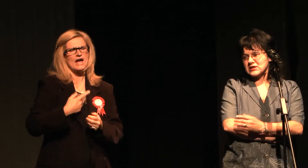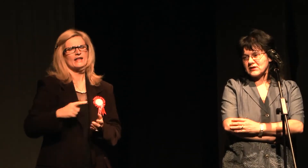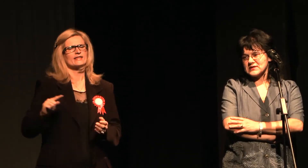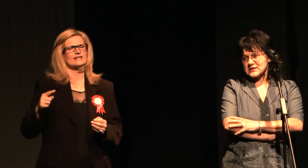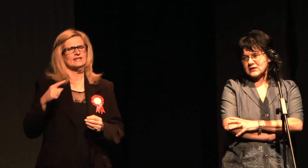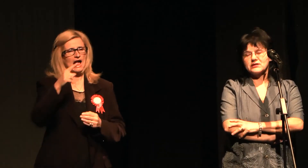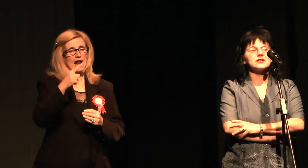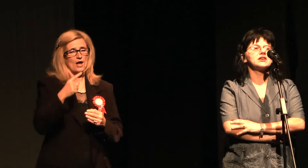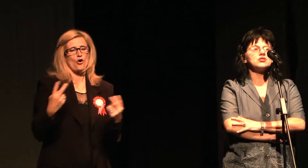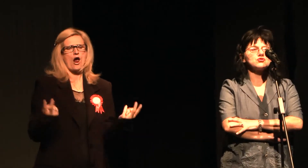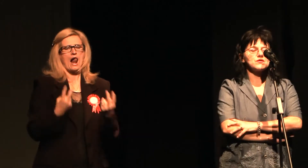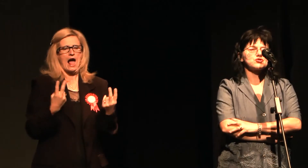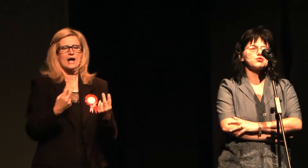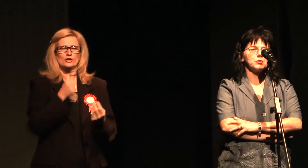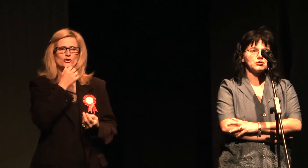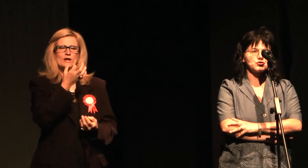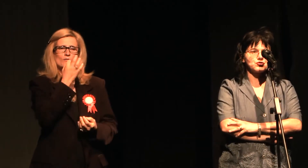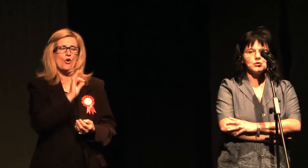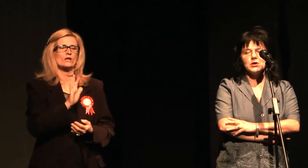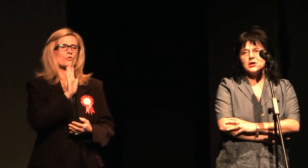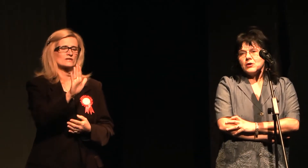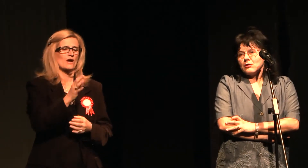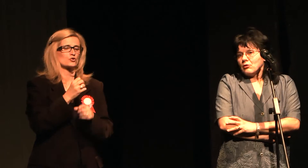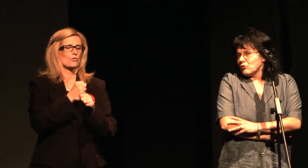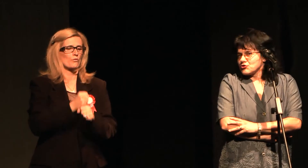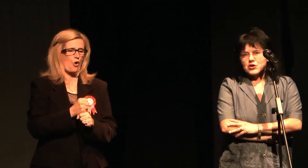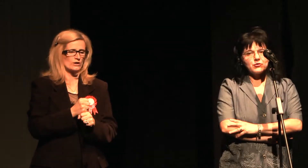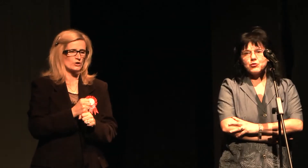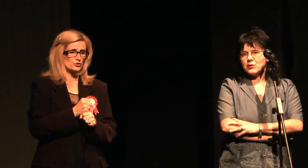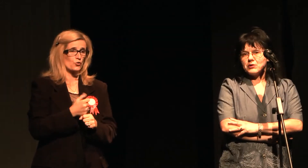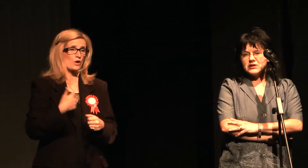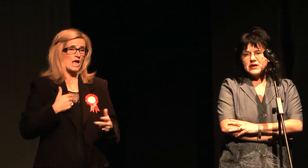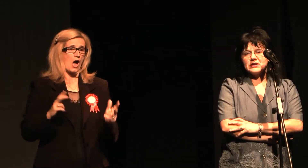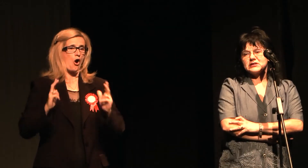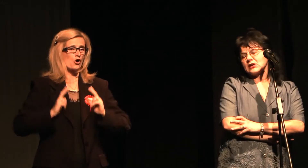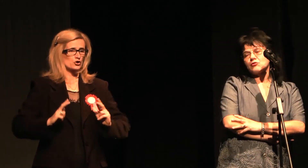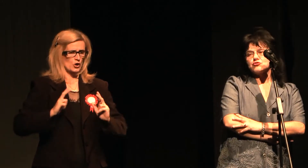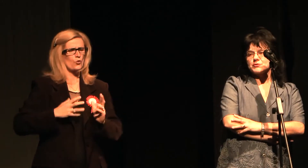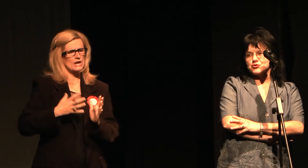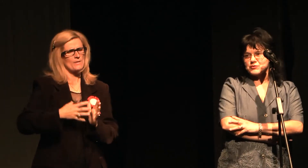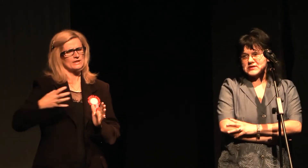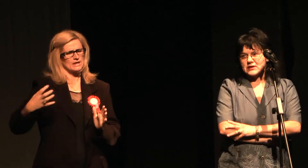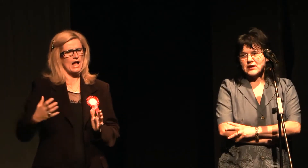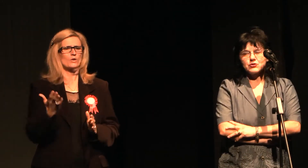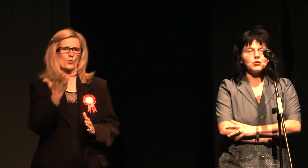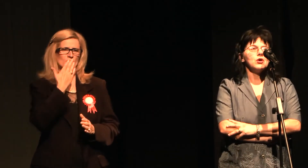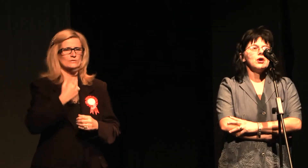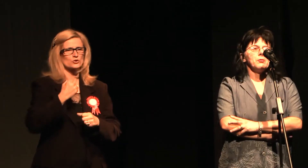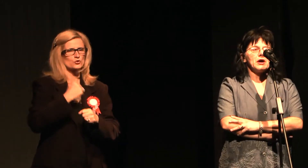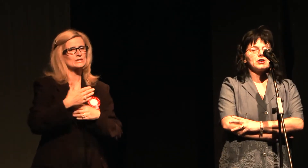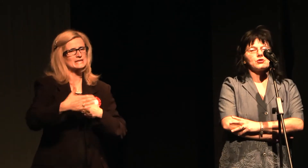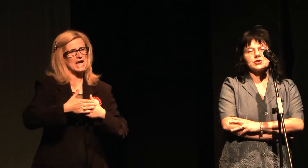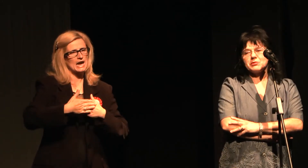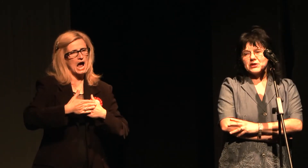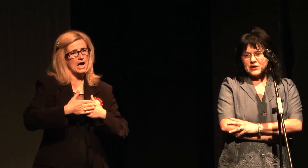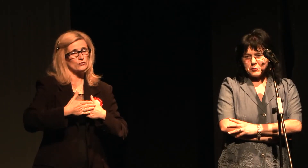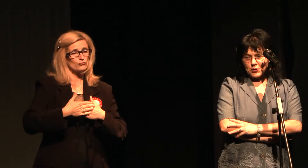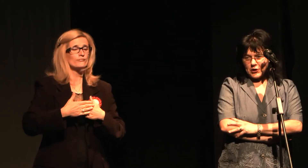takve saradnike i uz vašu podršku. Očekujem i dalje takvu uspešnu saradnju, makar ona bila i